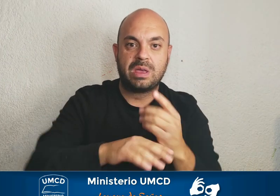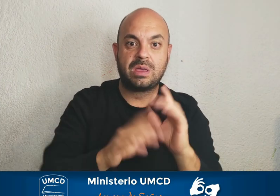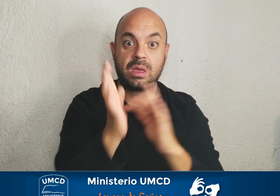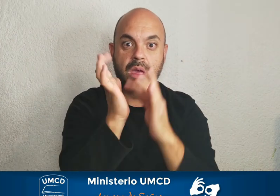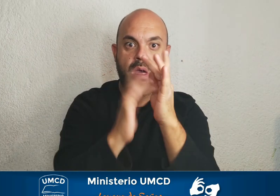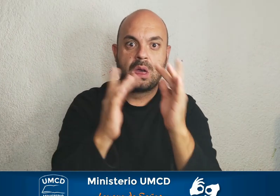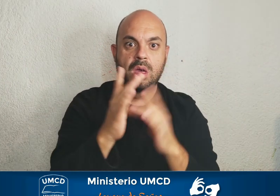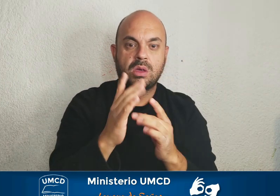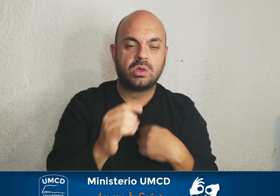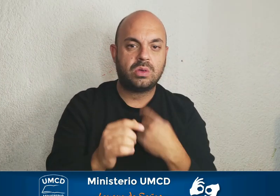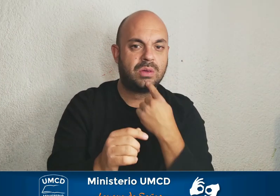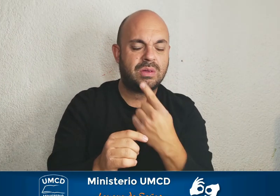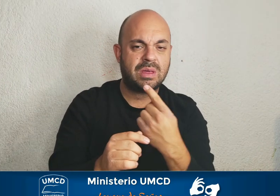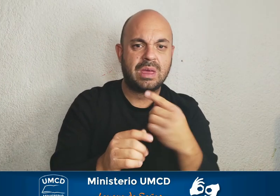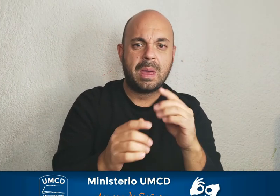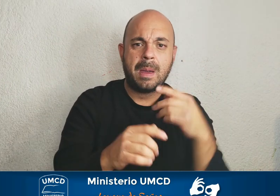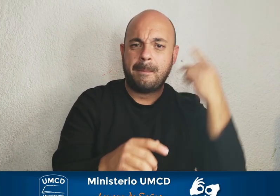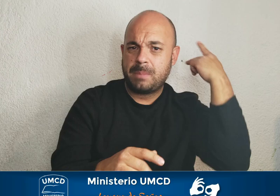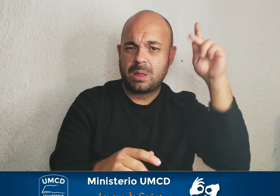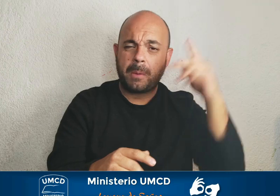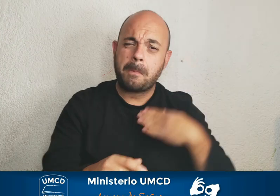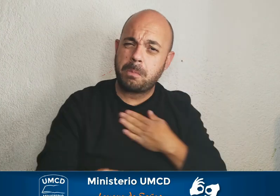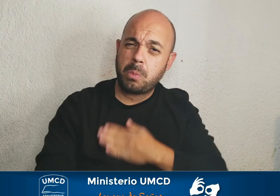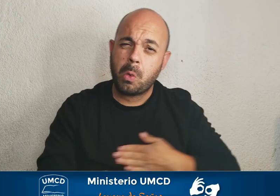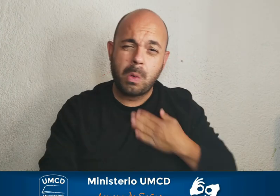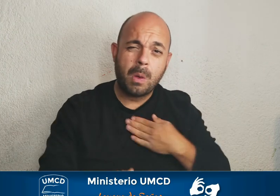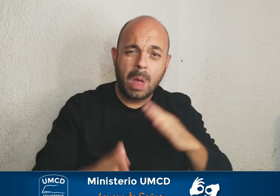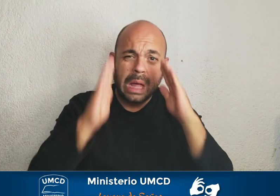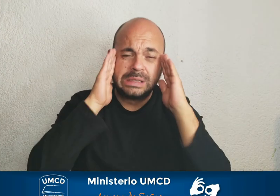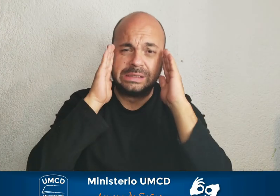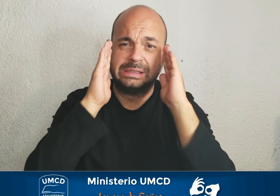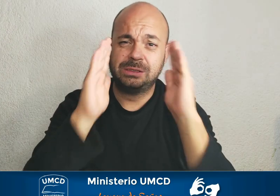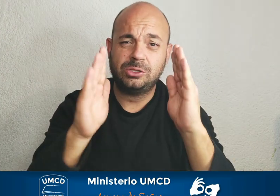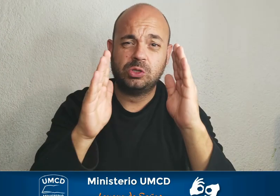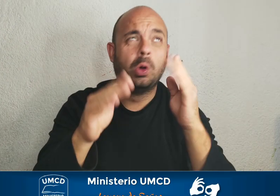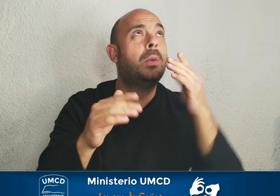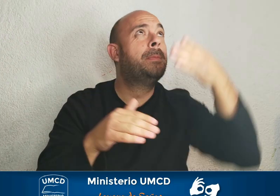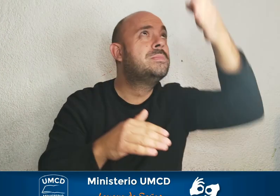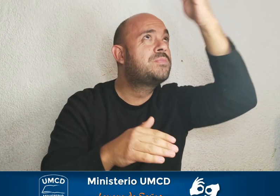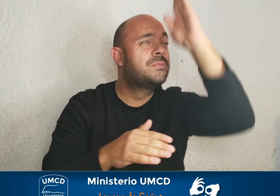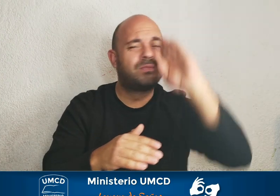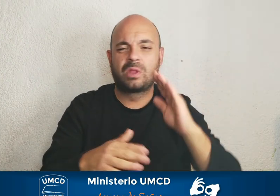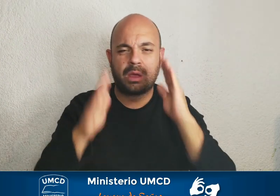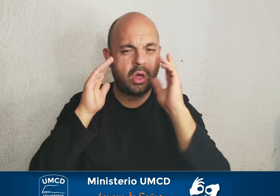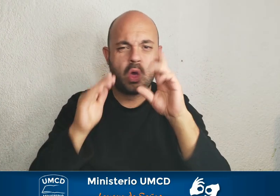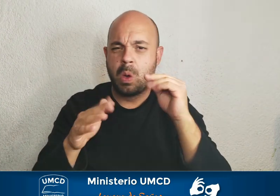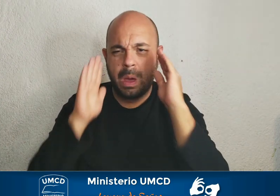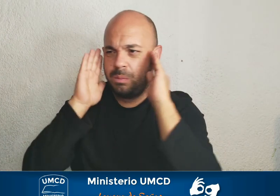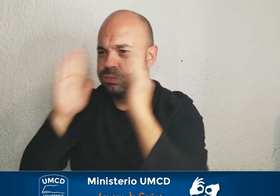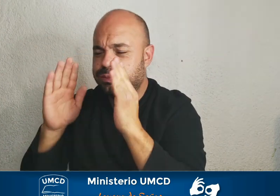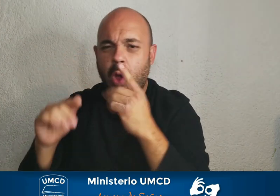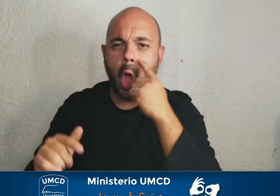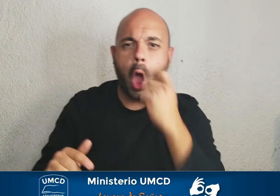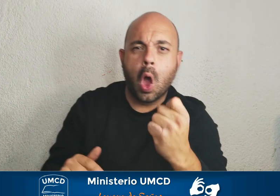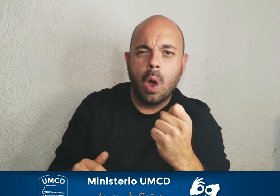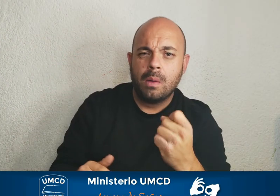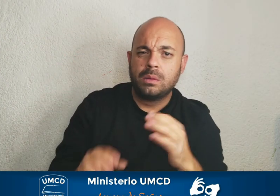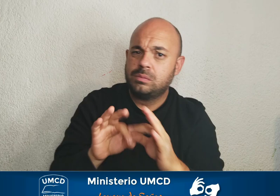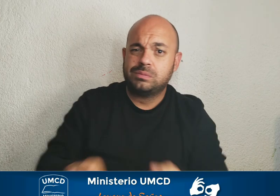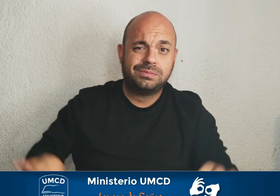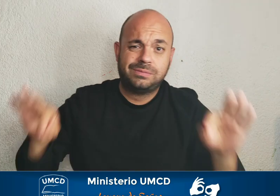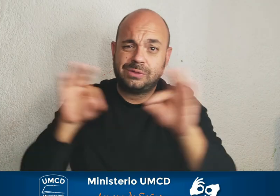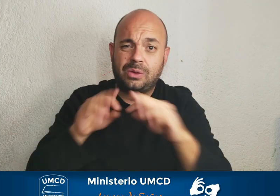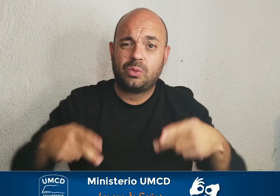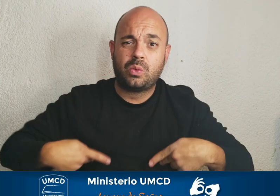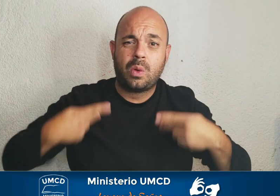el Señor Jesucristo le dice en ese momento a Pedro, yo quiero que pongas atención más a las cosas que tienes que mirar. Tienes que mirar la